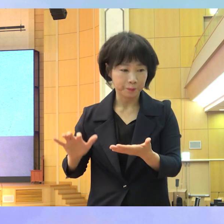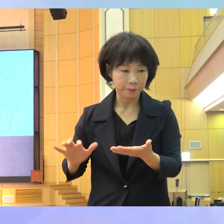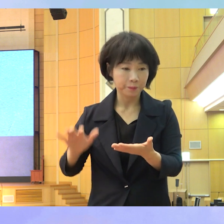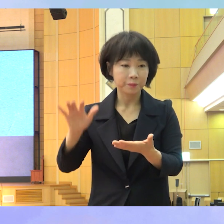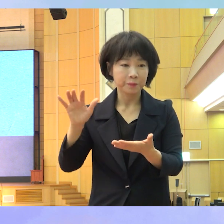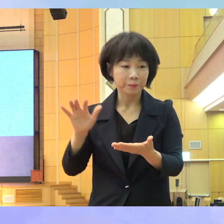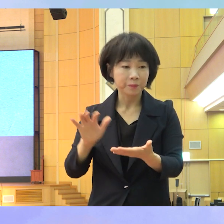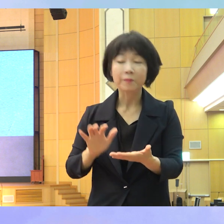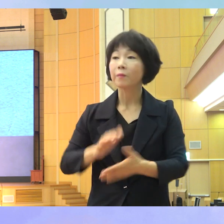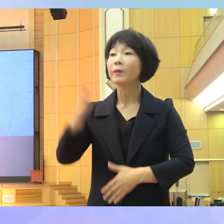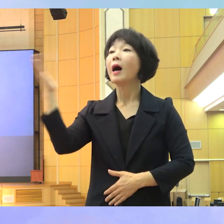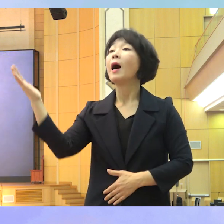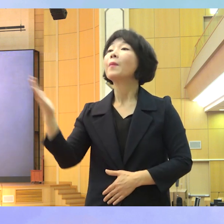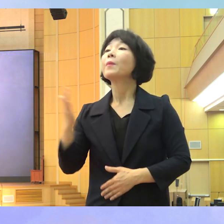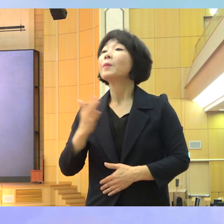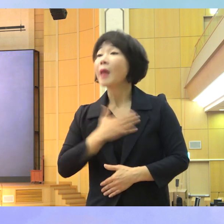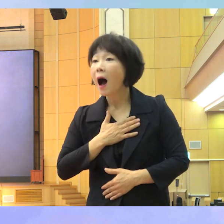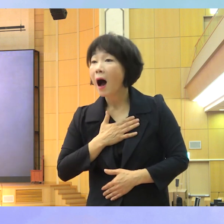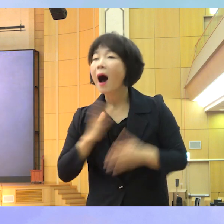나의 갈 길,